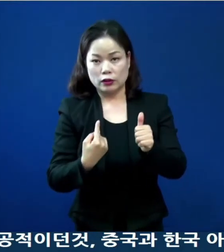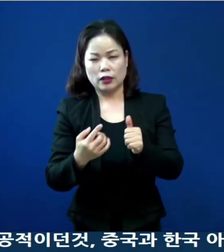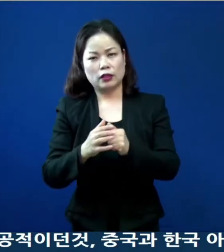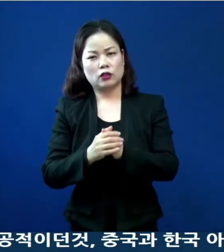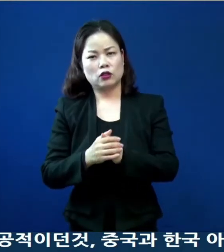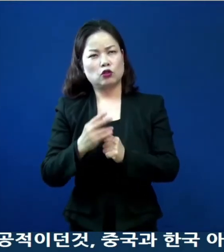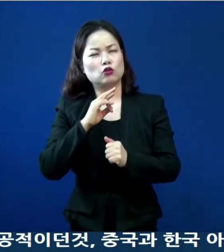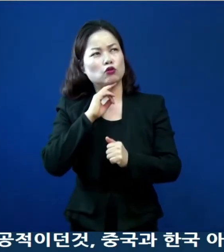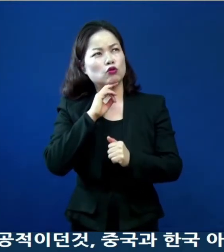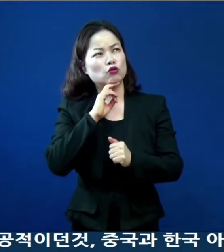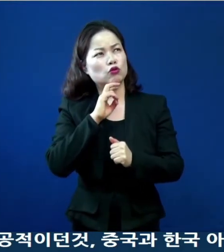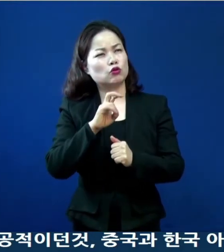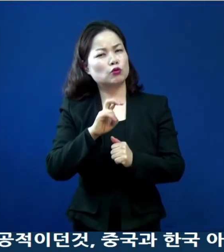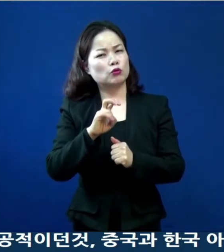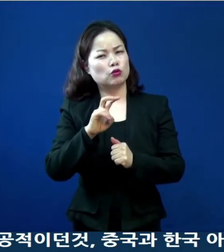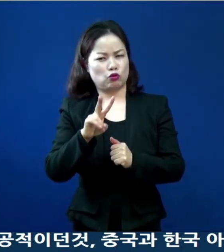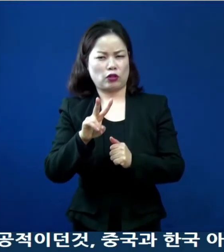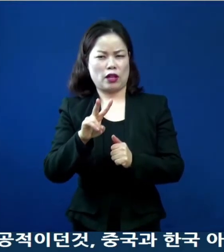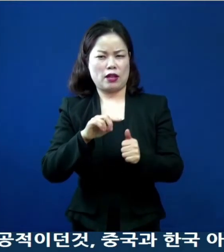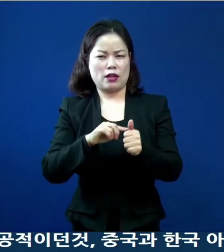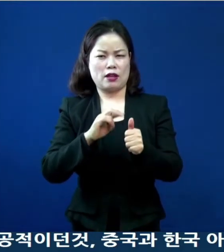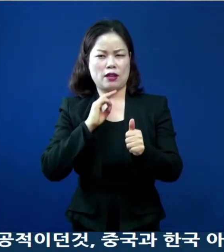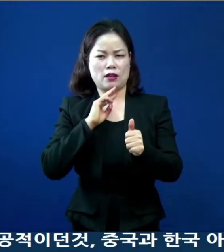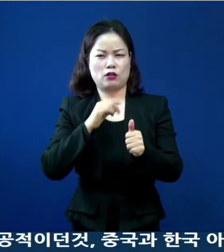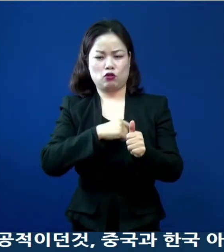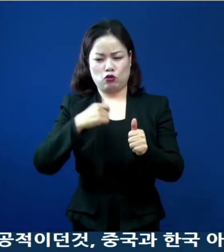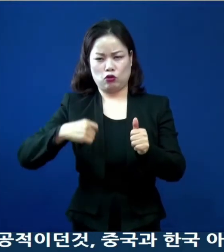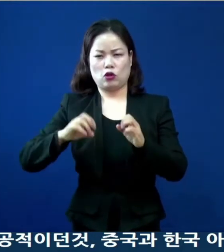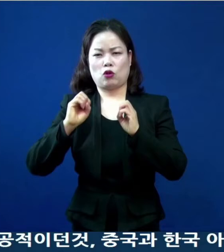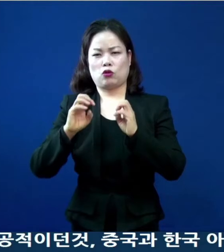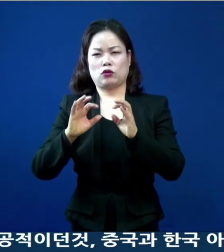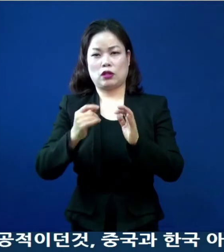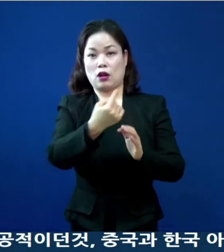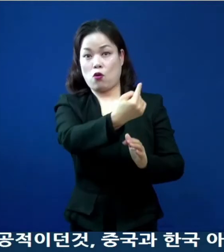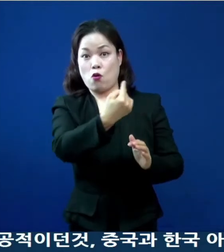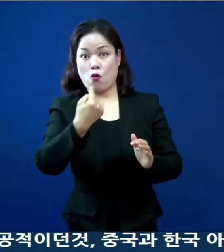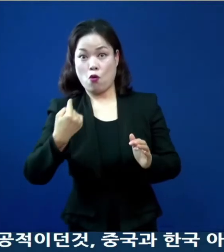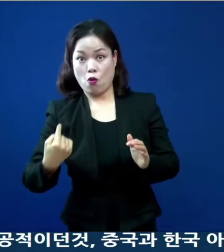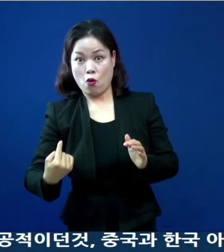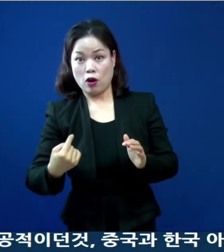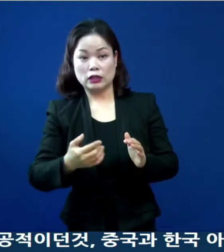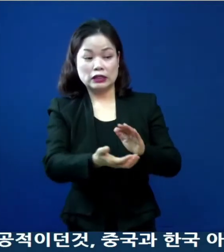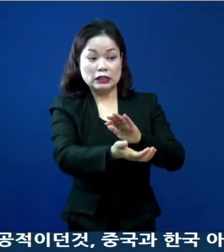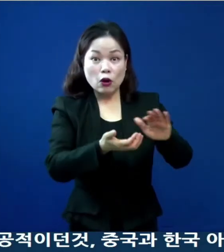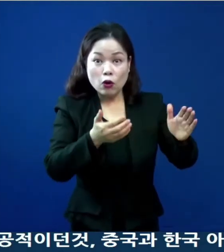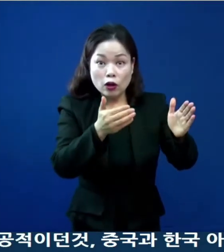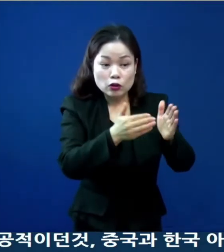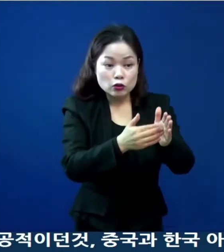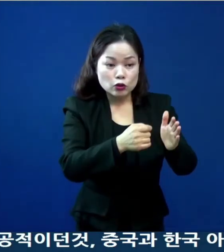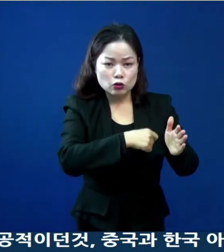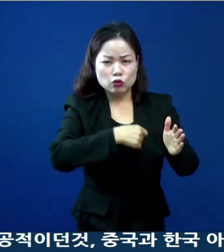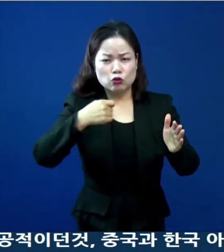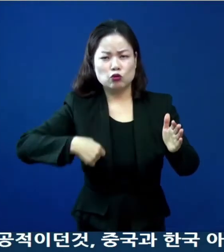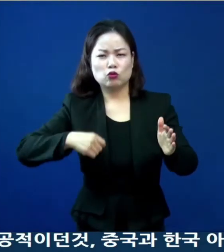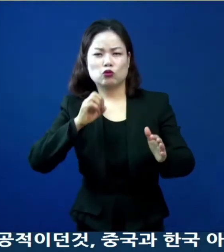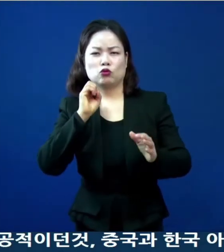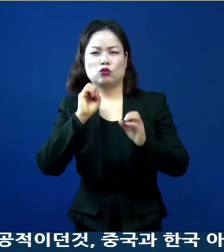살았습니다. 22살 때에 중국의 선교사로 나옵니다. 그 이전까지는 중국